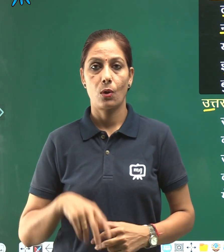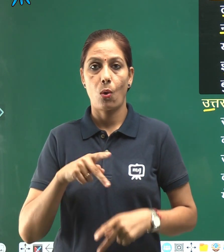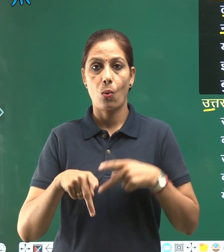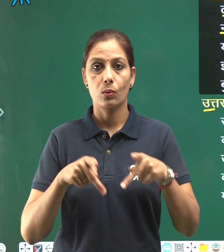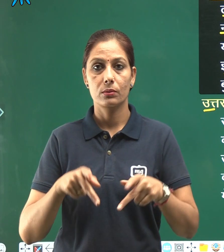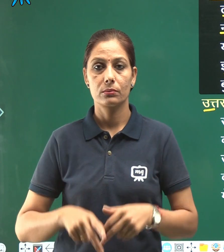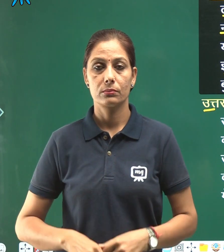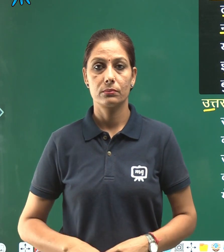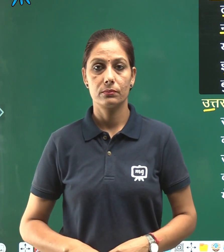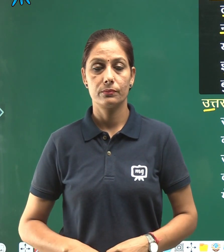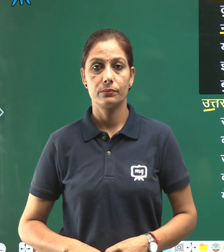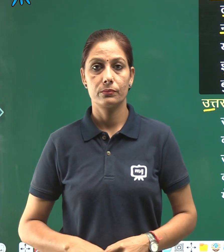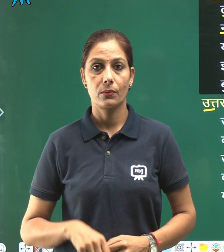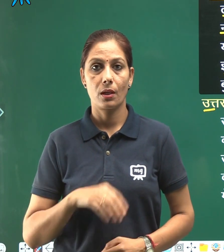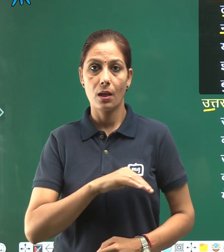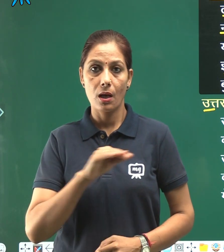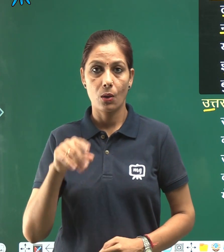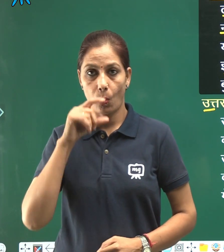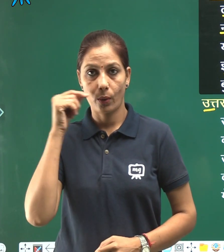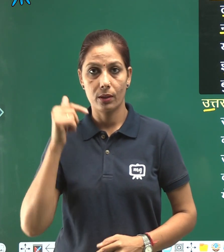लोग लड़कों के